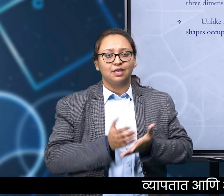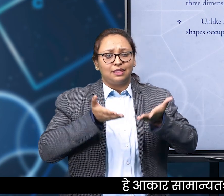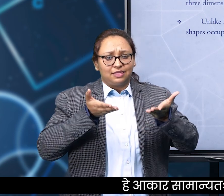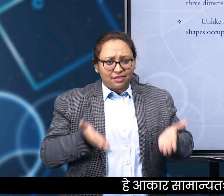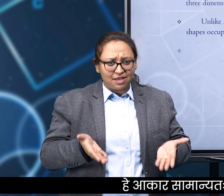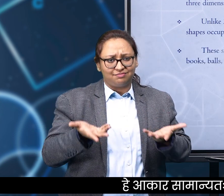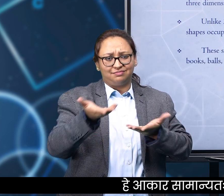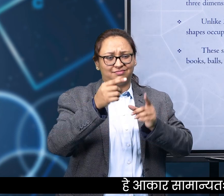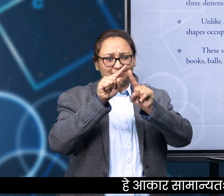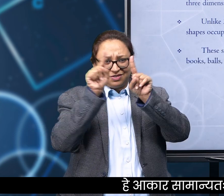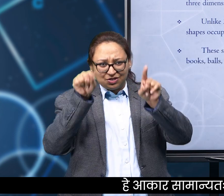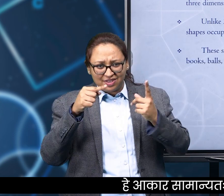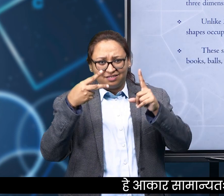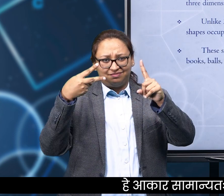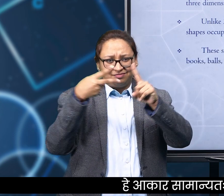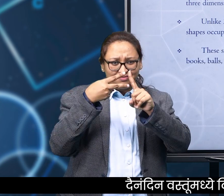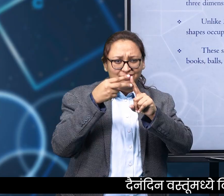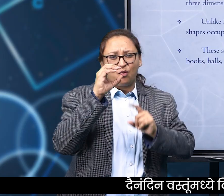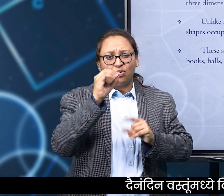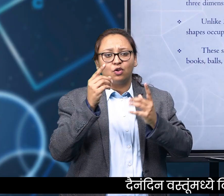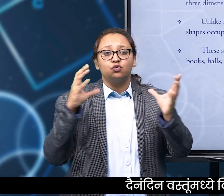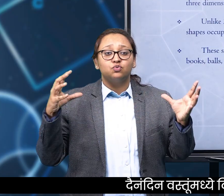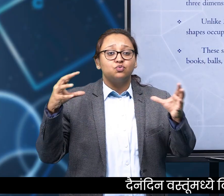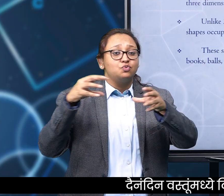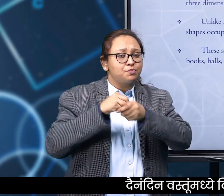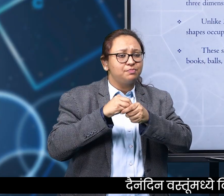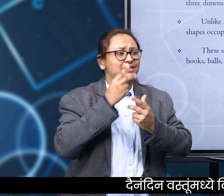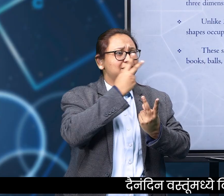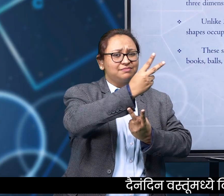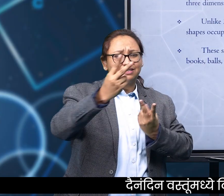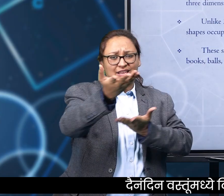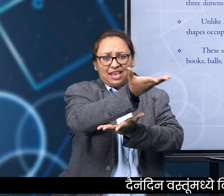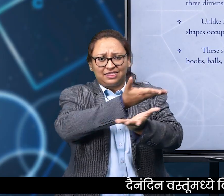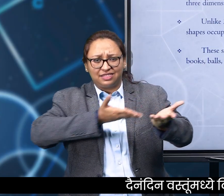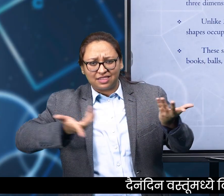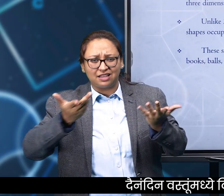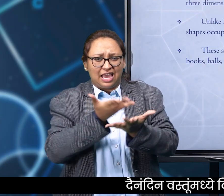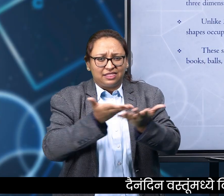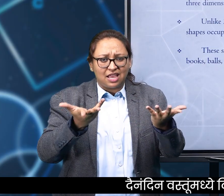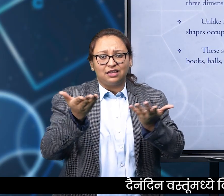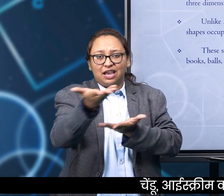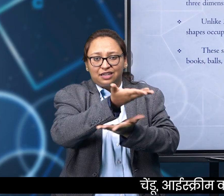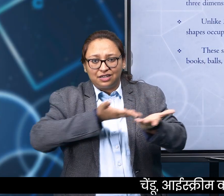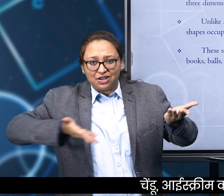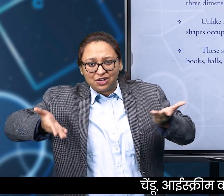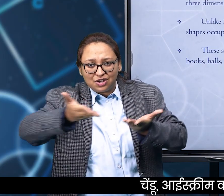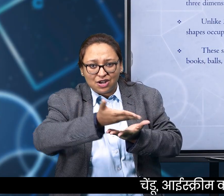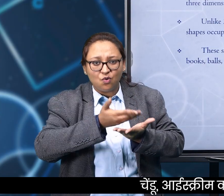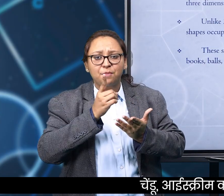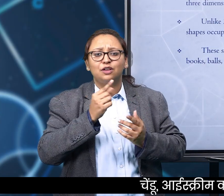हे आकार सामान्यतः आपल्या सभोवतील दैनंदिन जीवनामध्ये असतात, जसे की पुस्तके, चेंडू, आईस्क्रीम कोन